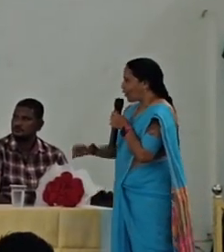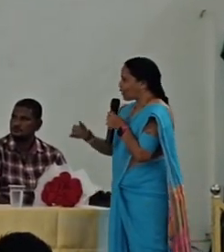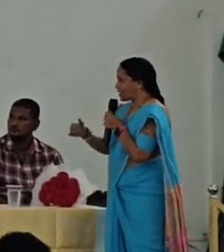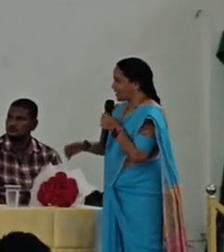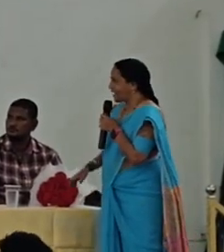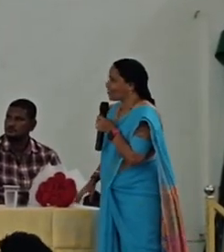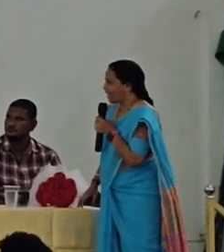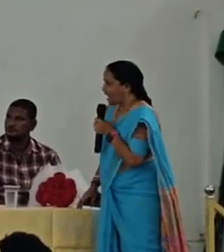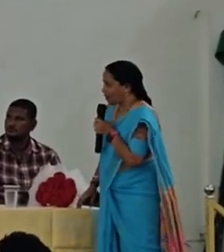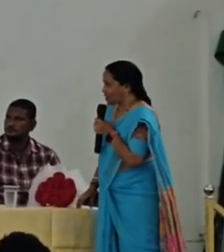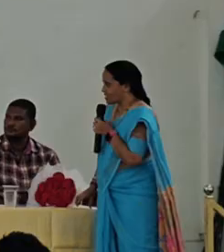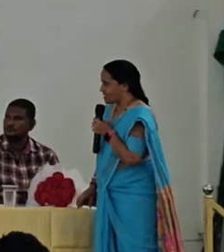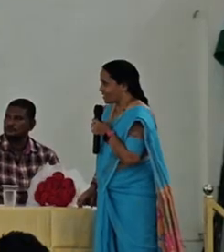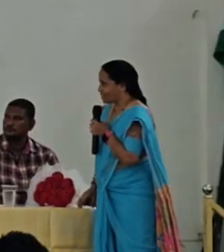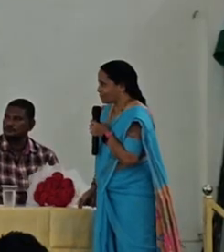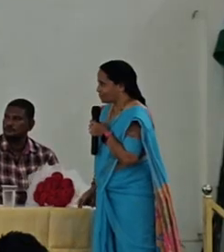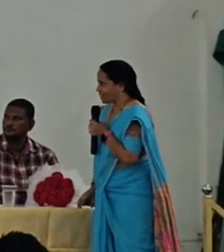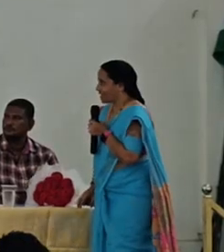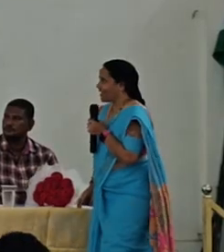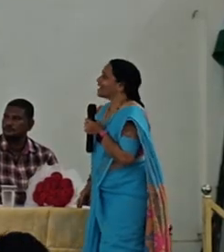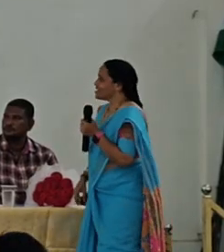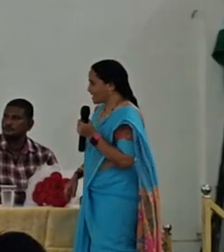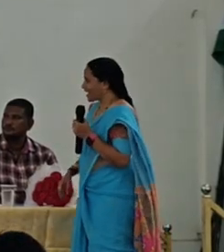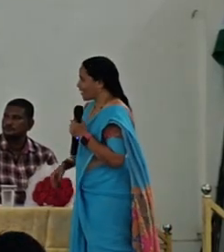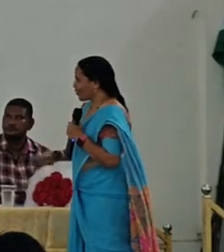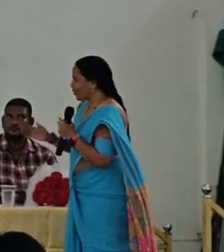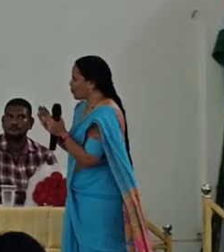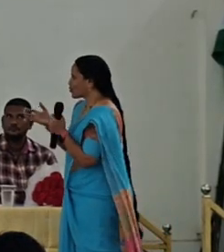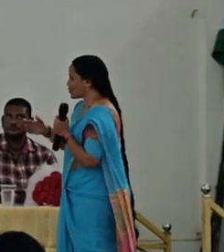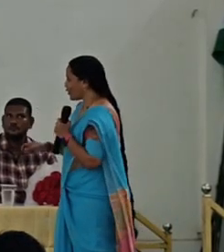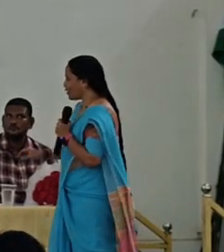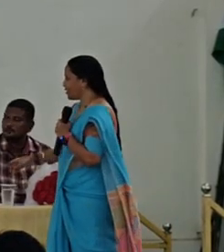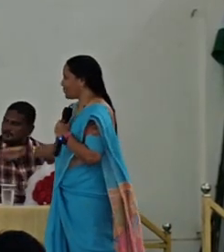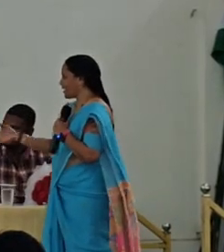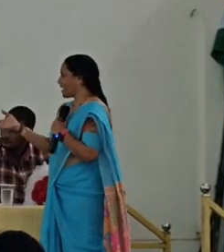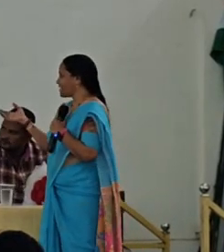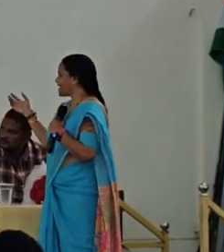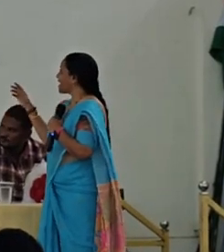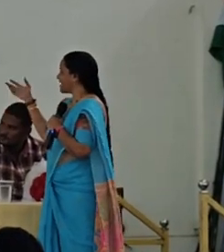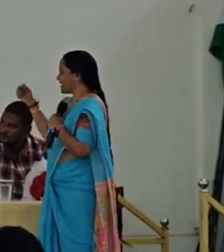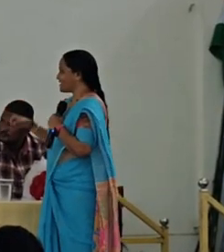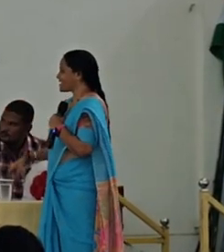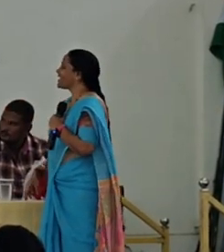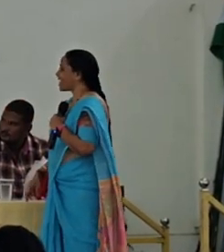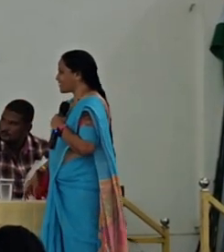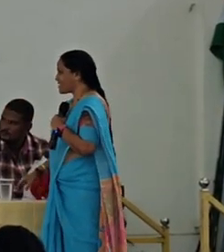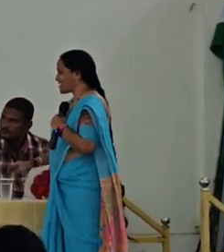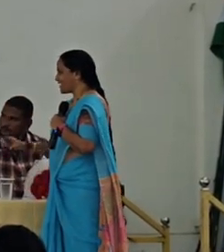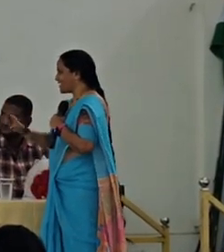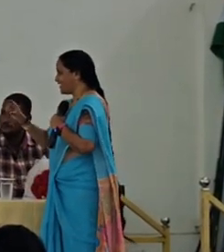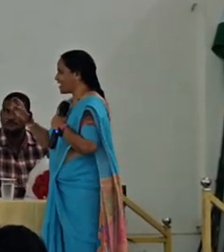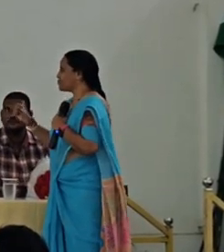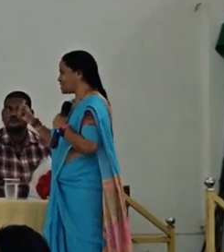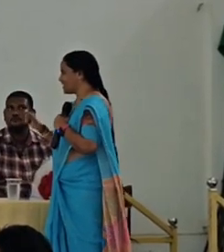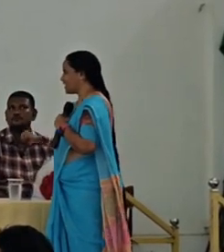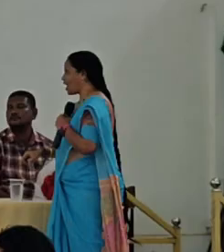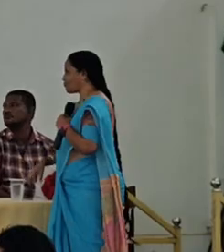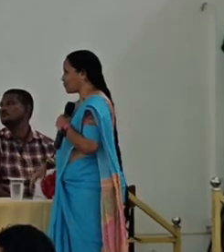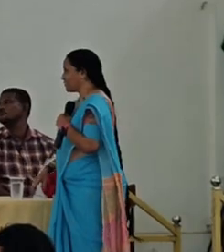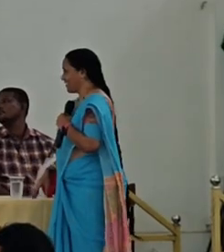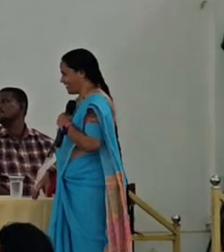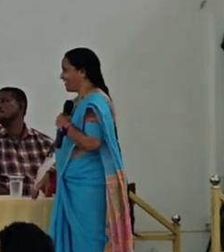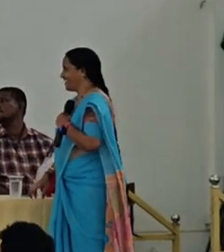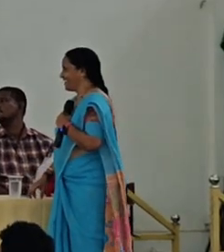చేస్తే బాగుంటుంది అని వాళ్ళ ఆలోచన సార్. జీకేలో మన సైన్ లాంగ్వేజ్ అనేది